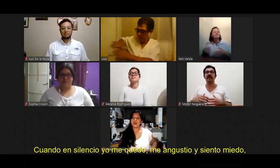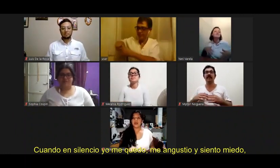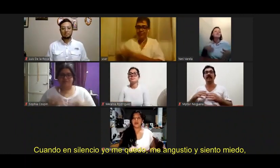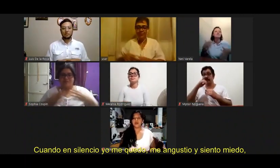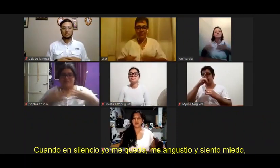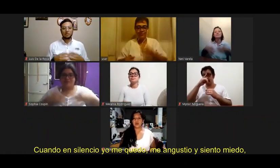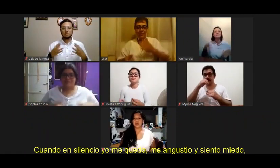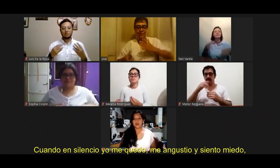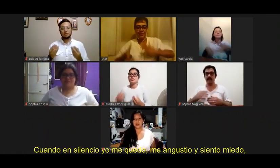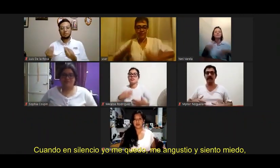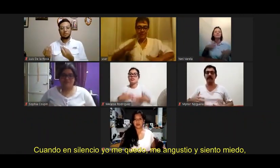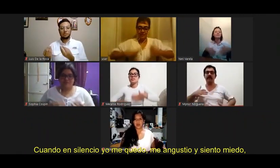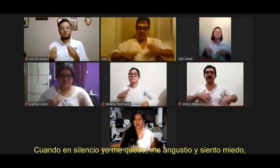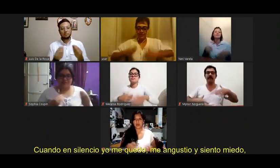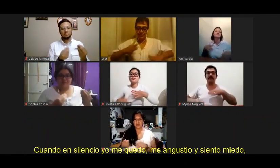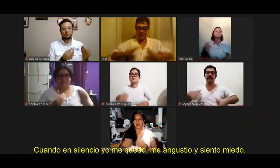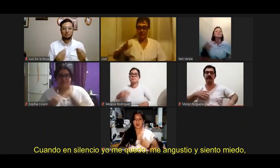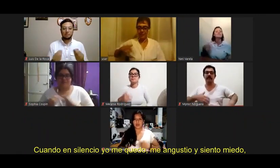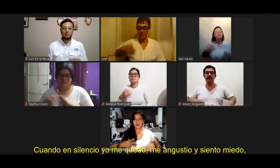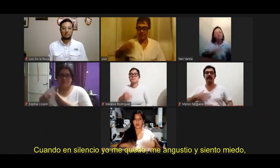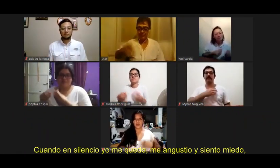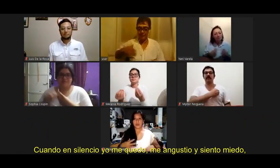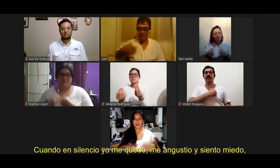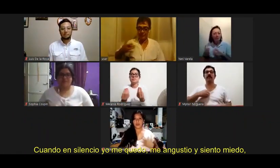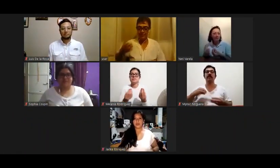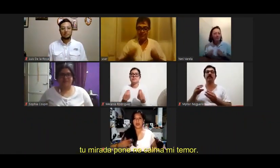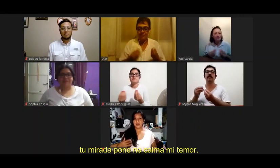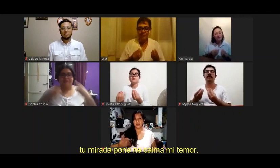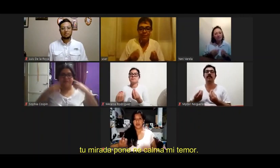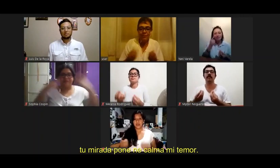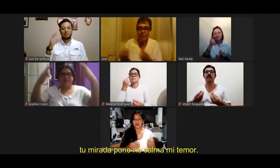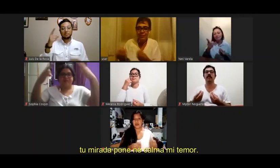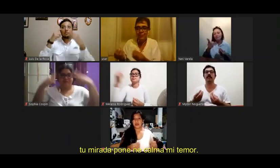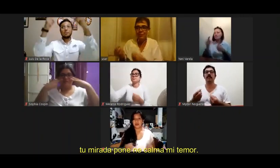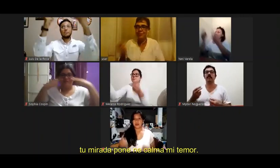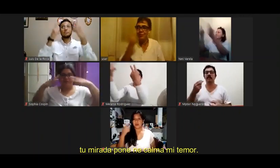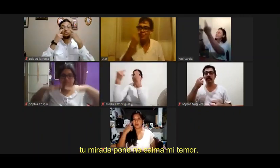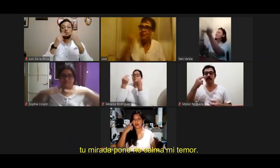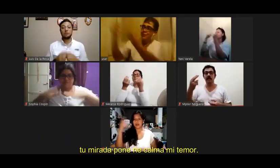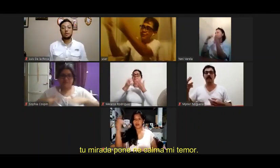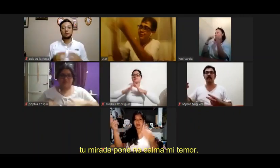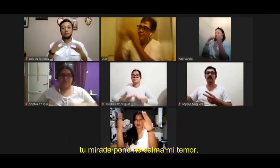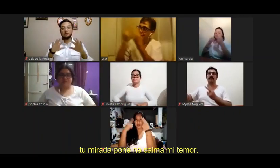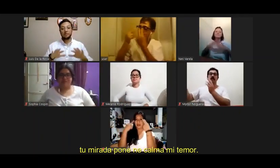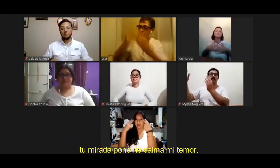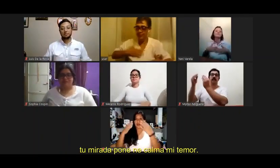me angustio y siento miedo. Tu mirada pone en calma